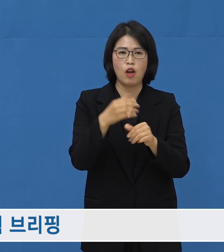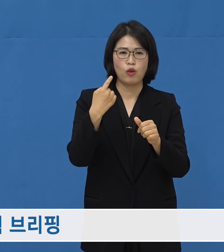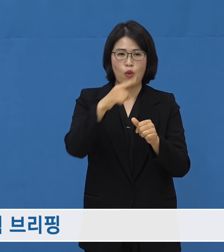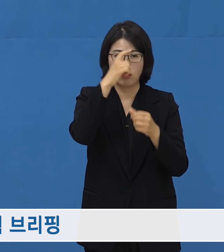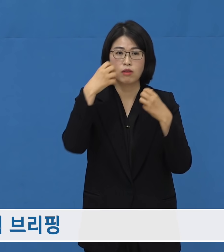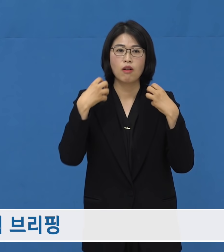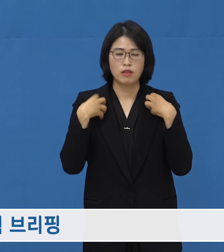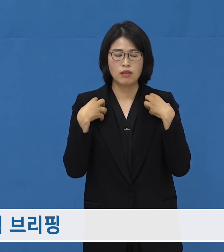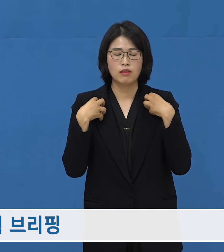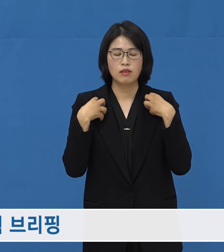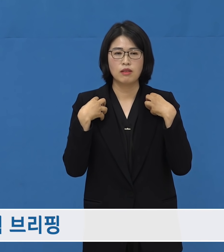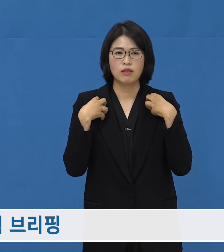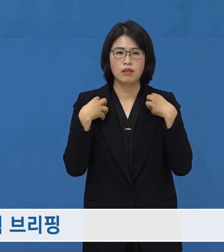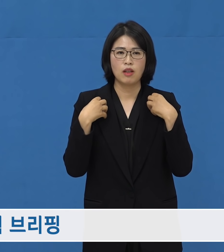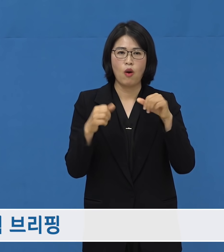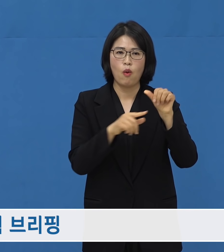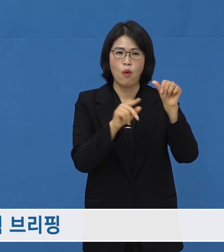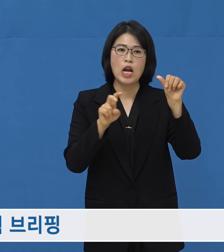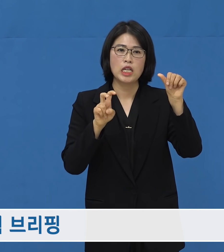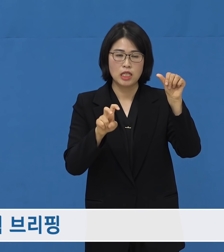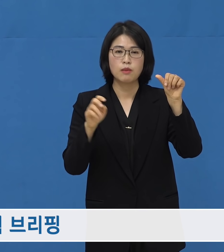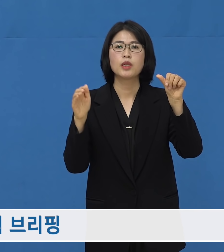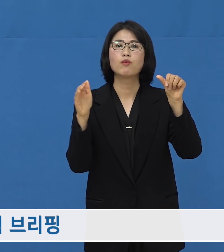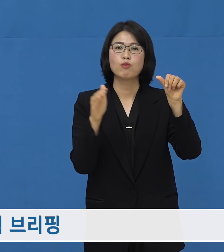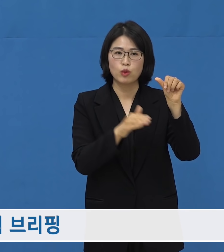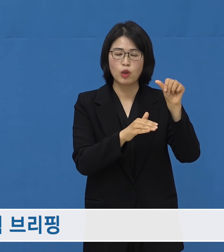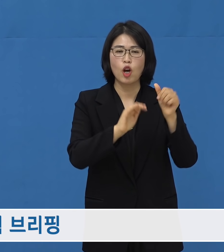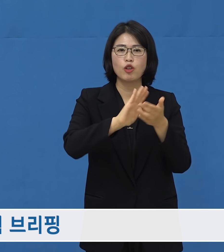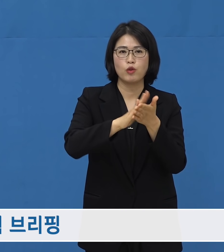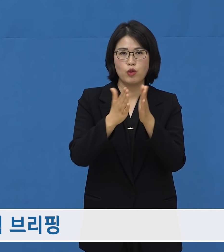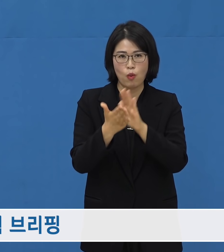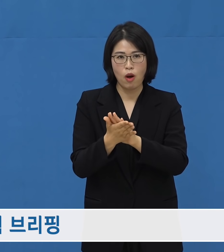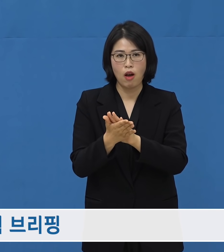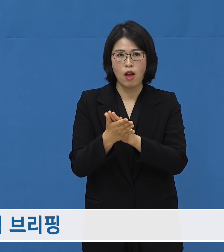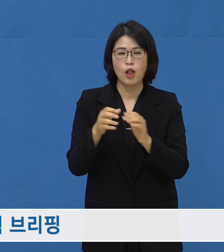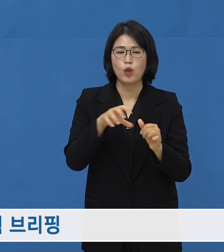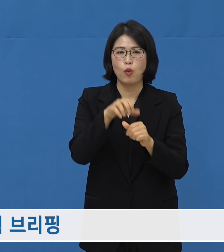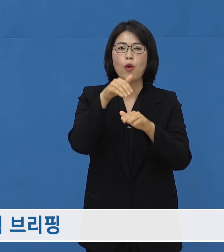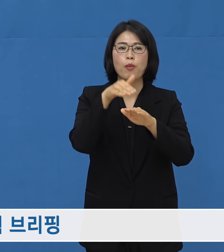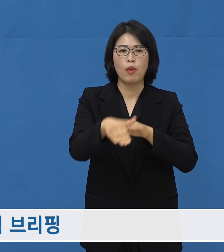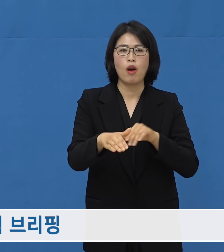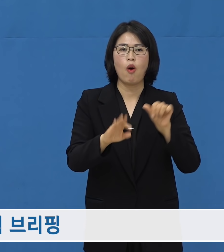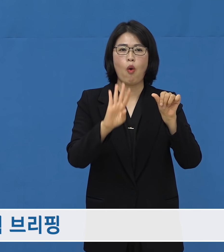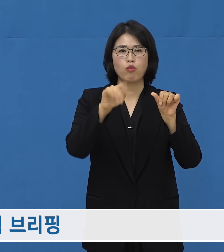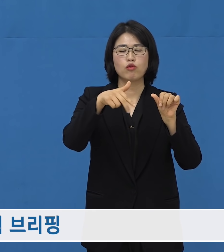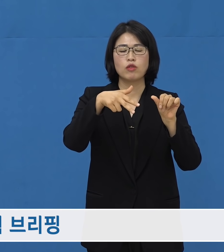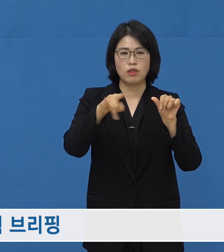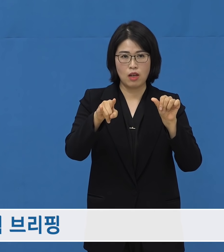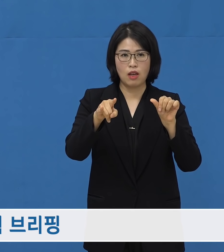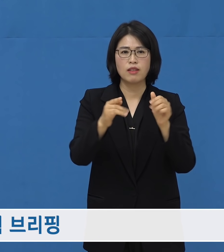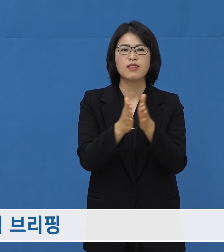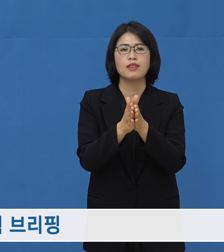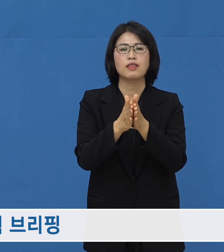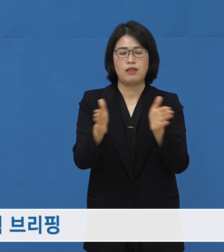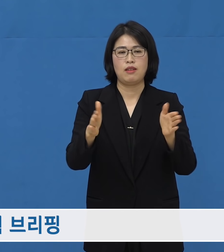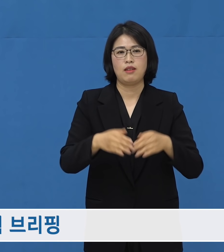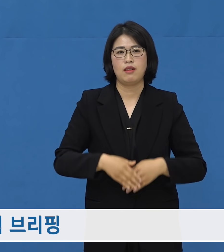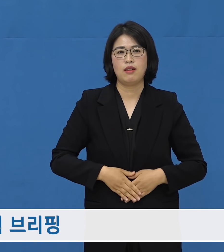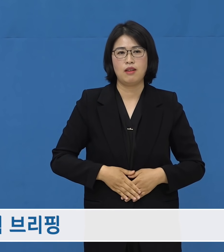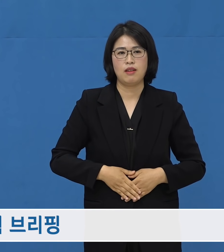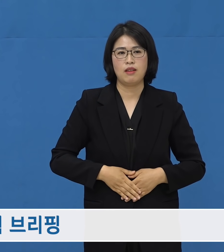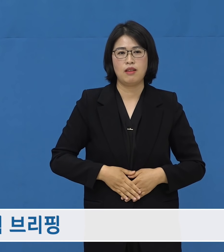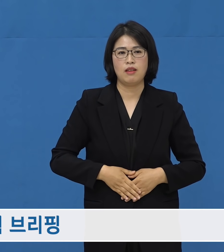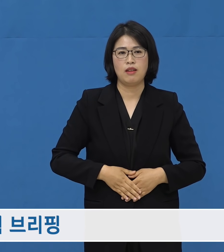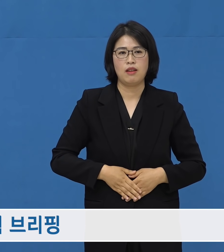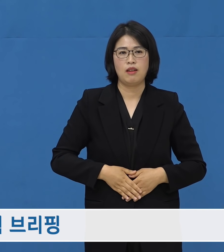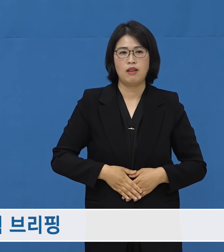교육청은 우선 5월 20일부터 유치원의 돌봄형 5부제 등교를 시작합니다. 등교